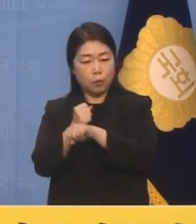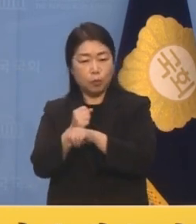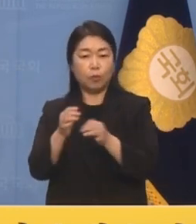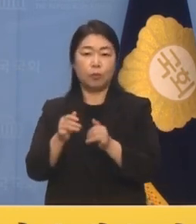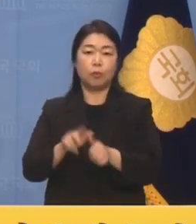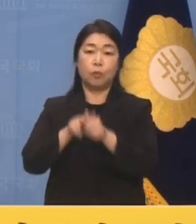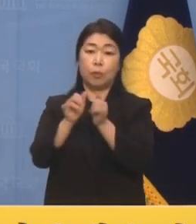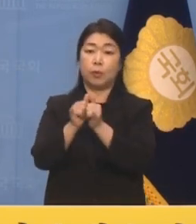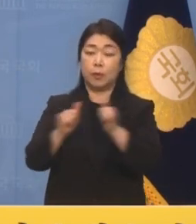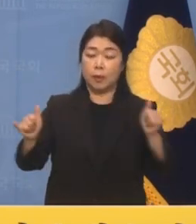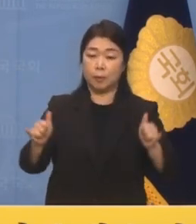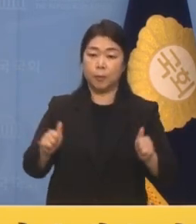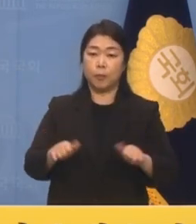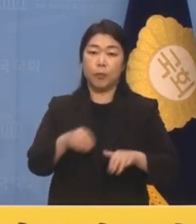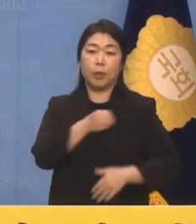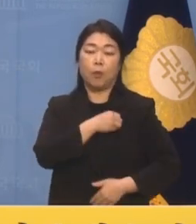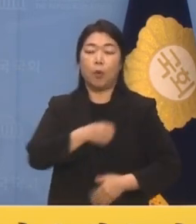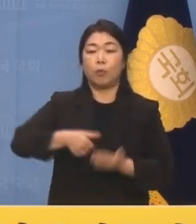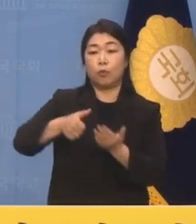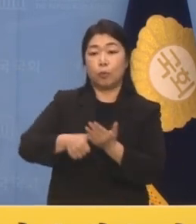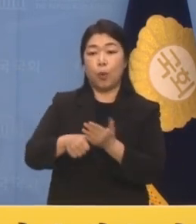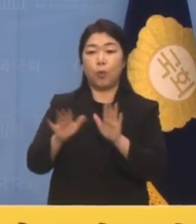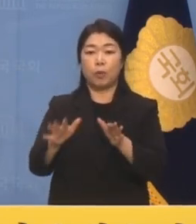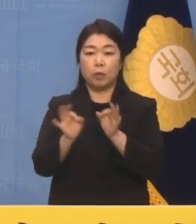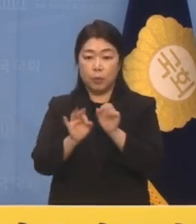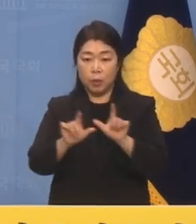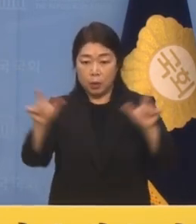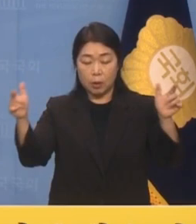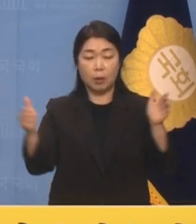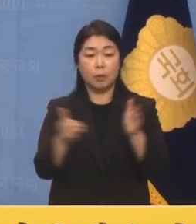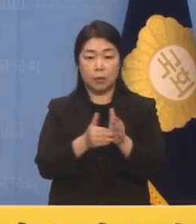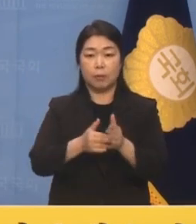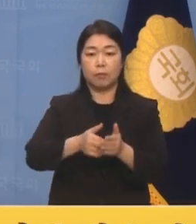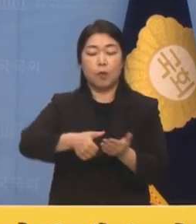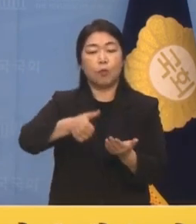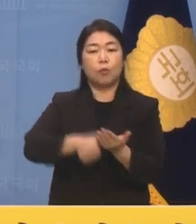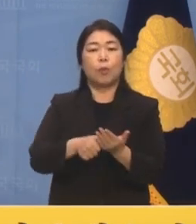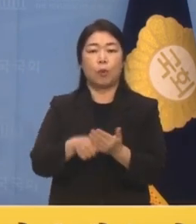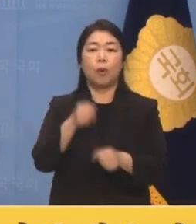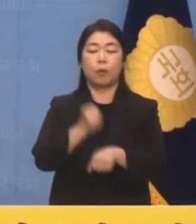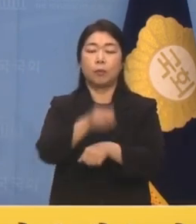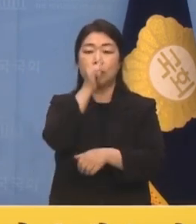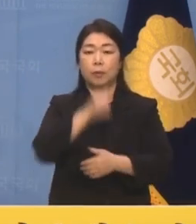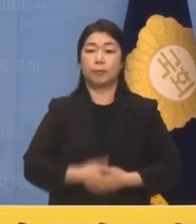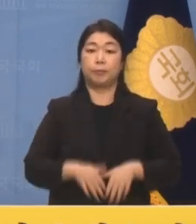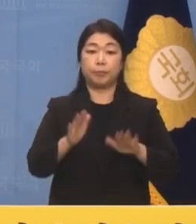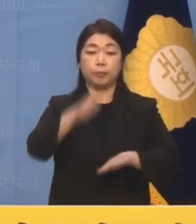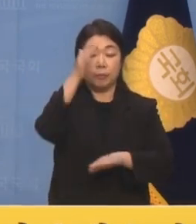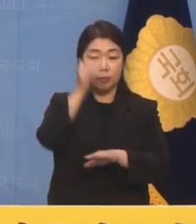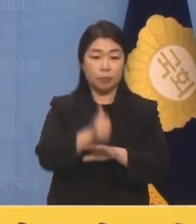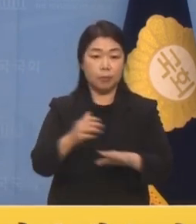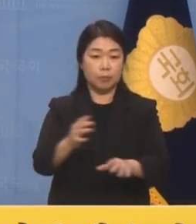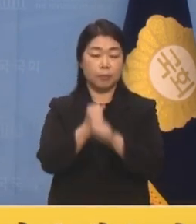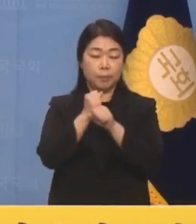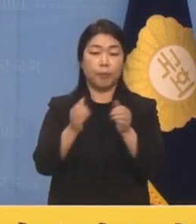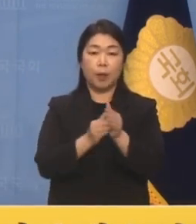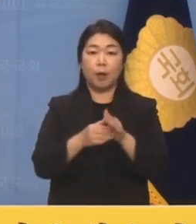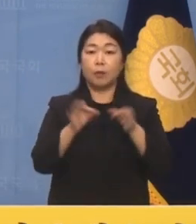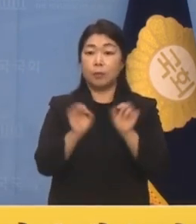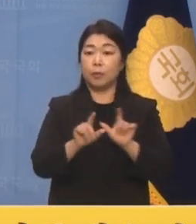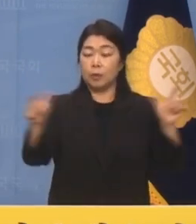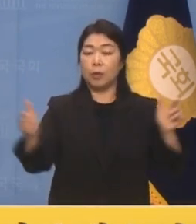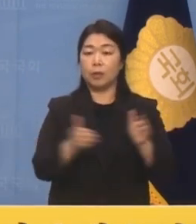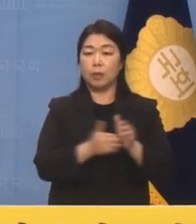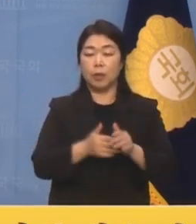당원 투표가 오는 금요일까지 진행됩니다. 오늘 발표되는 명단에 대해서 금요일까지 찬반 투표를